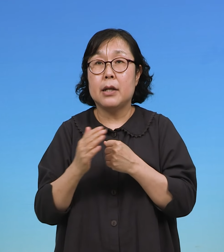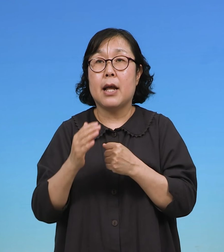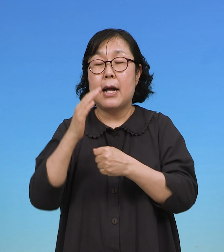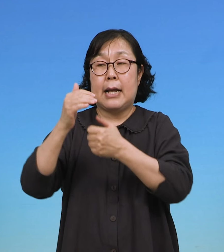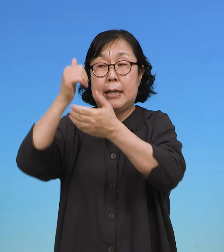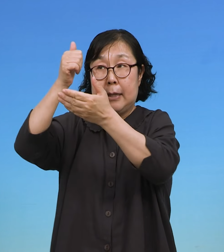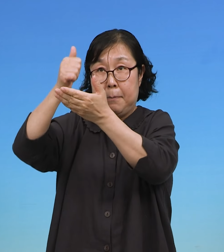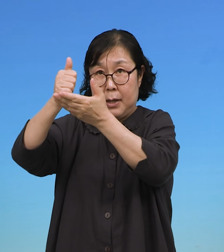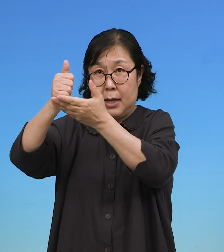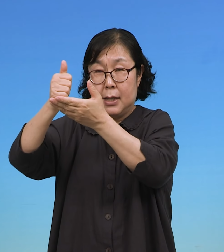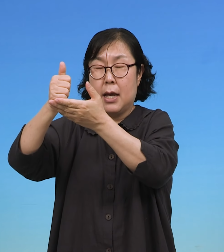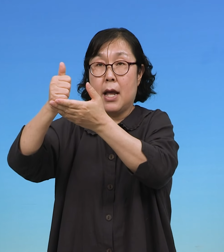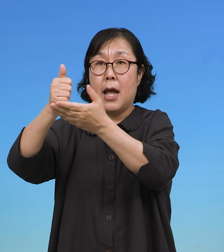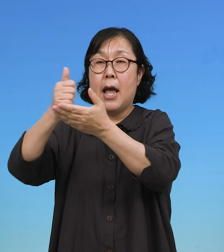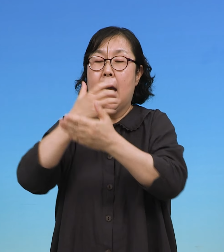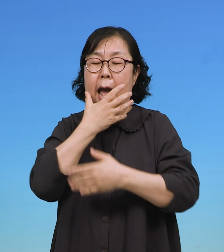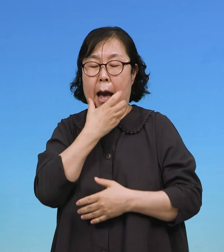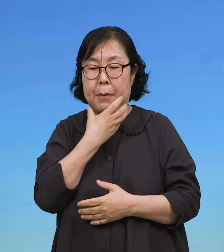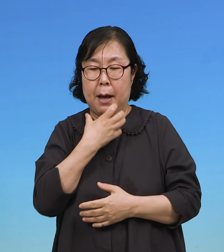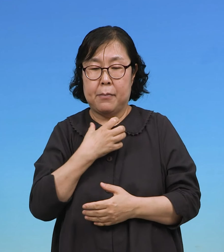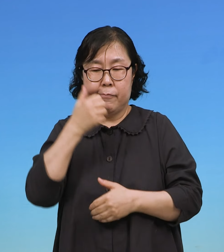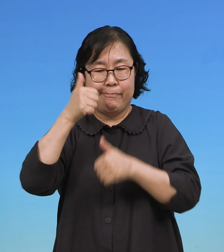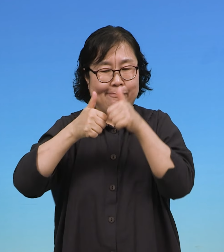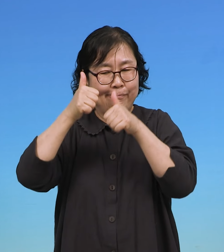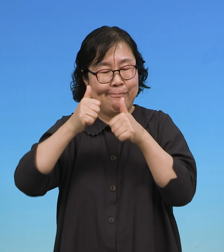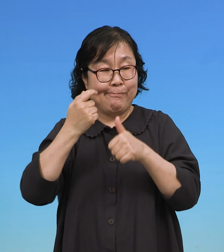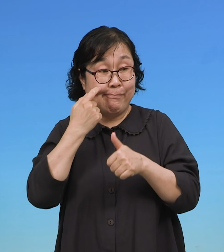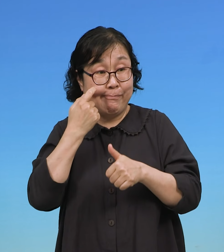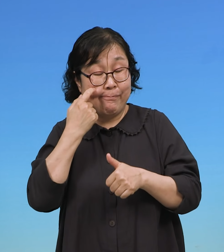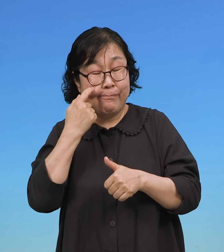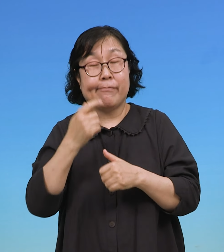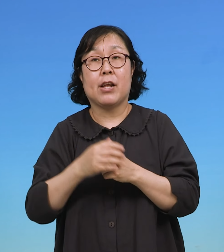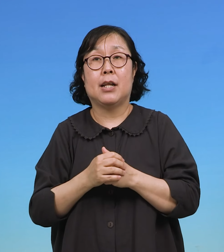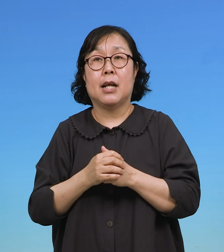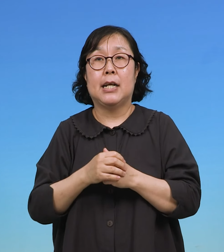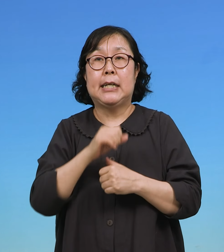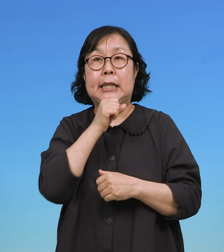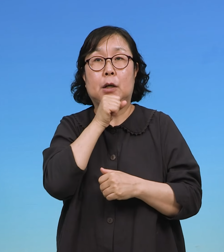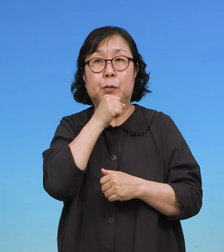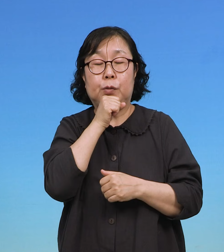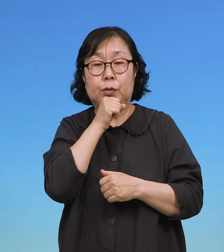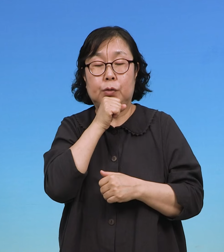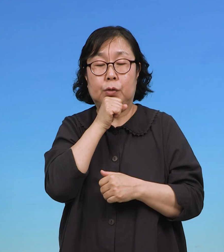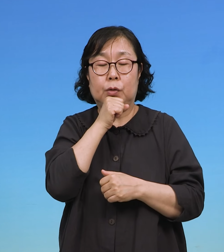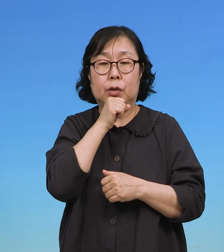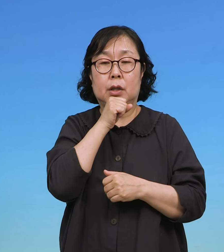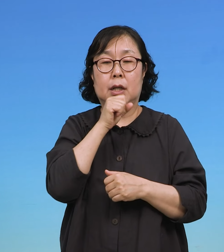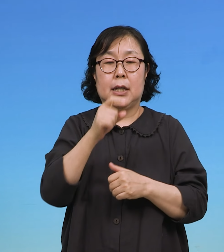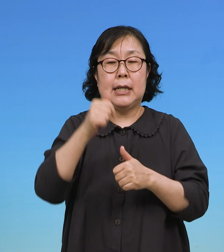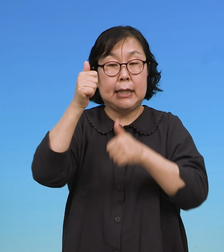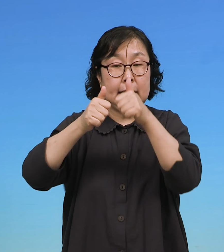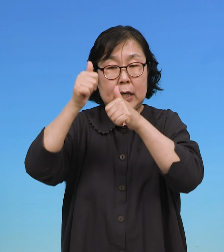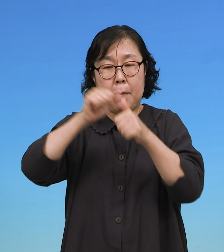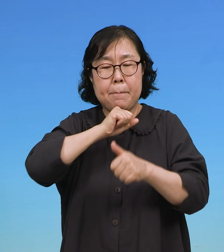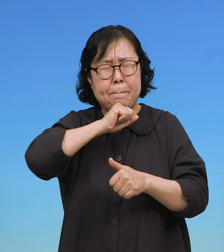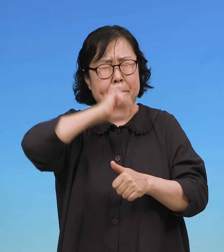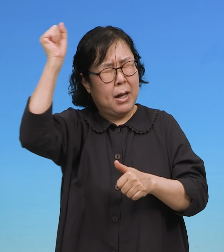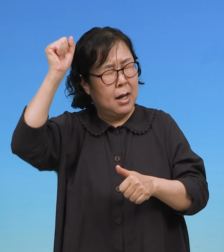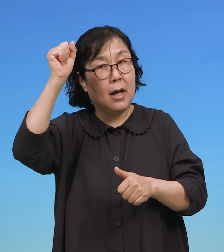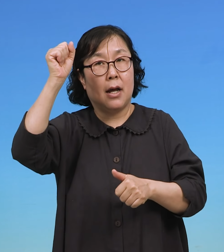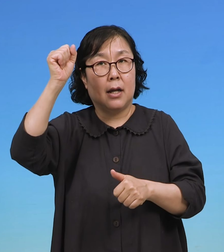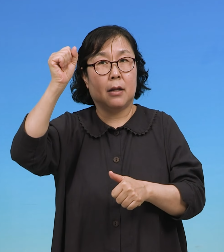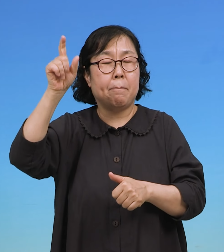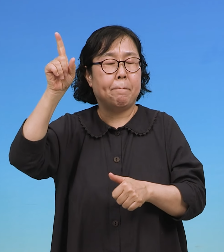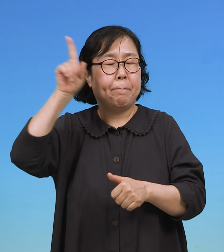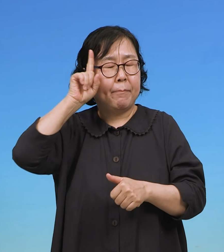이런 의도로 하나님께서 아브라함을 테스트하시는데 점수로 매기자면요, 이 테스트에